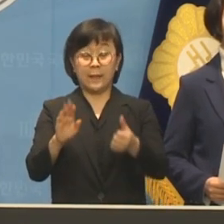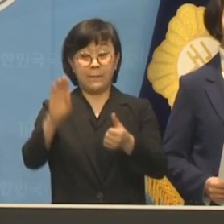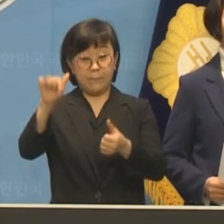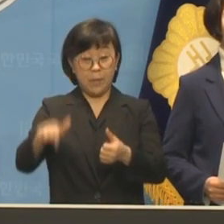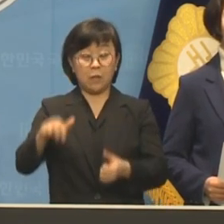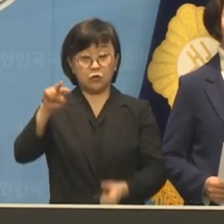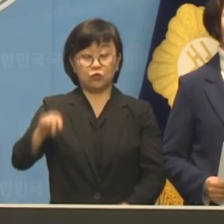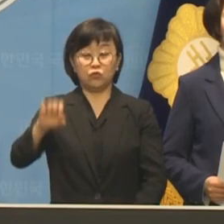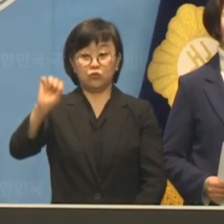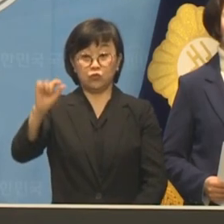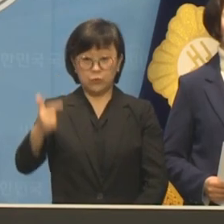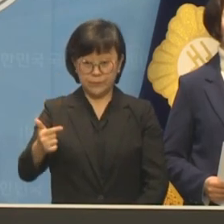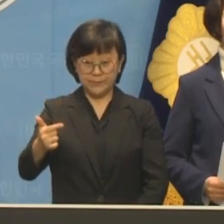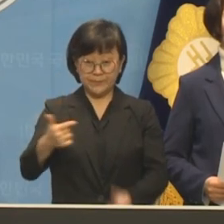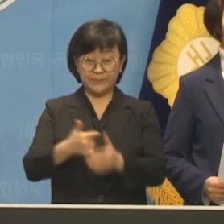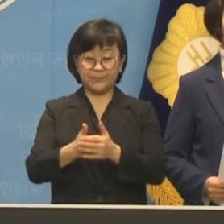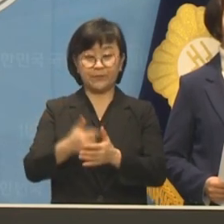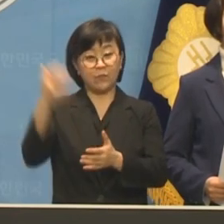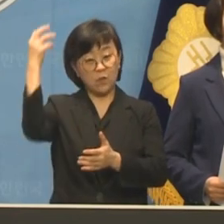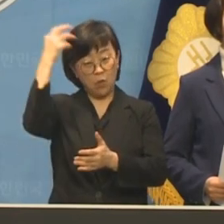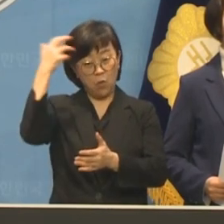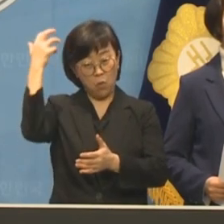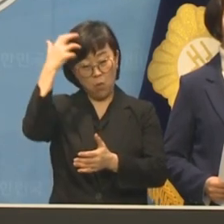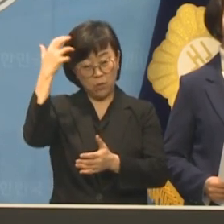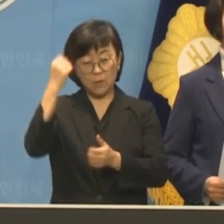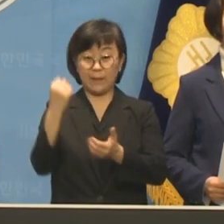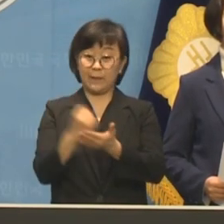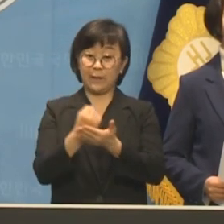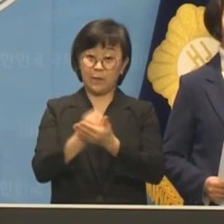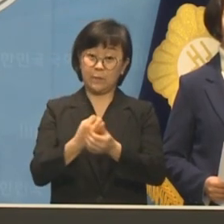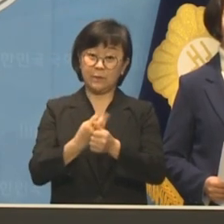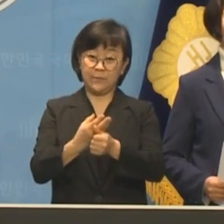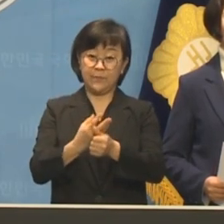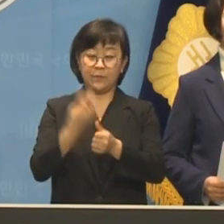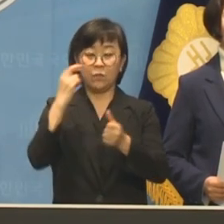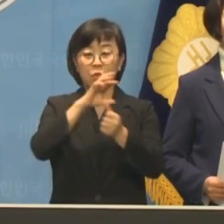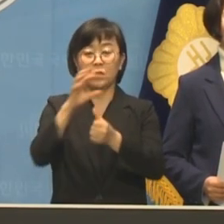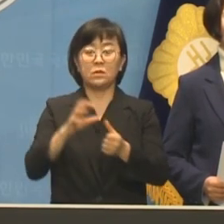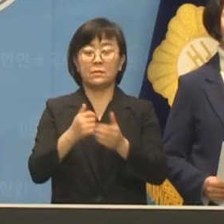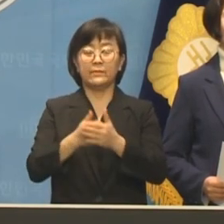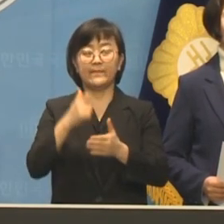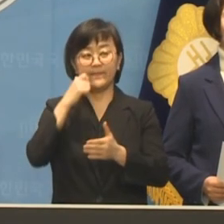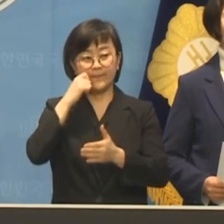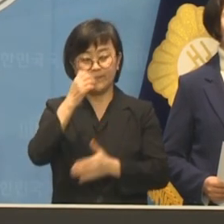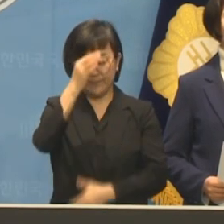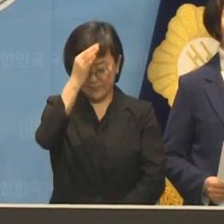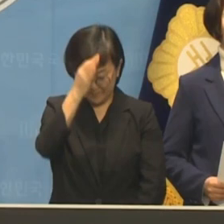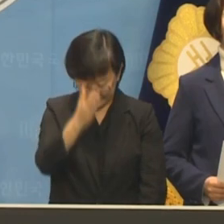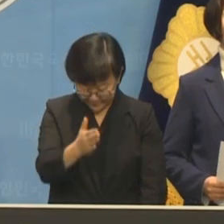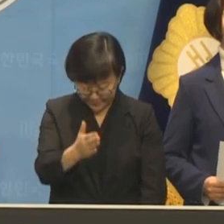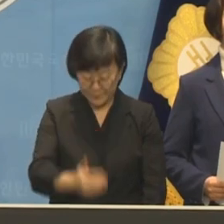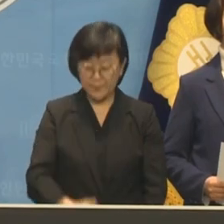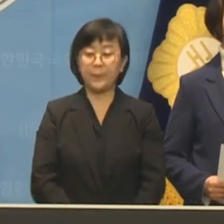박수훈 소방교님의 명복을 빕니다. 지켜지지 못해 너무나 죄송한 마음입니다.